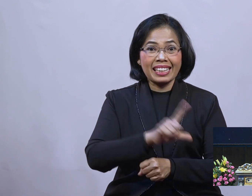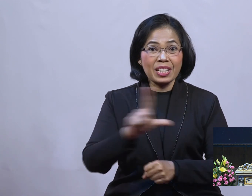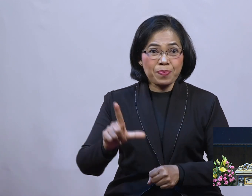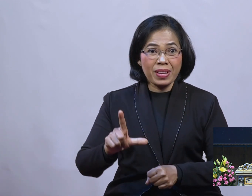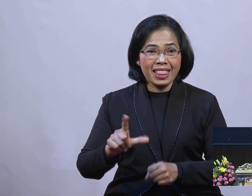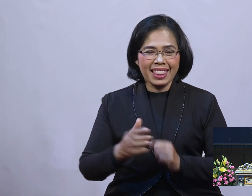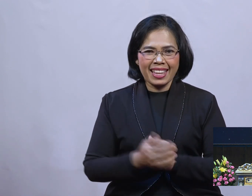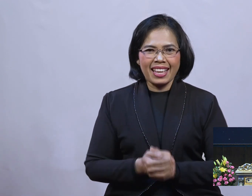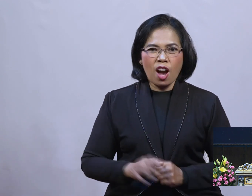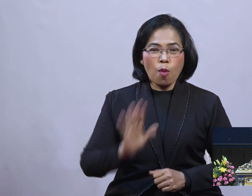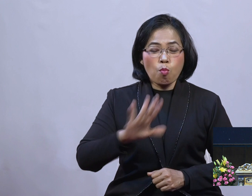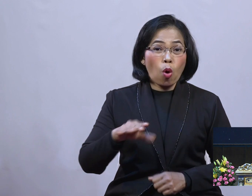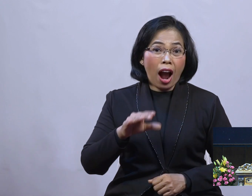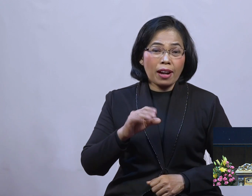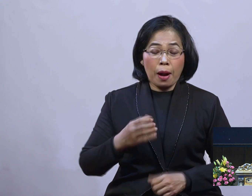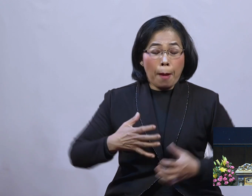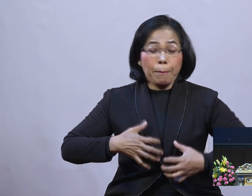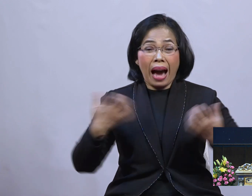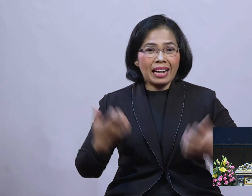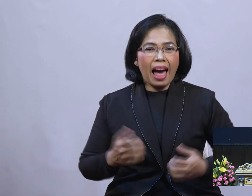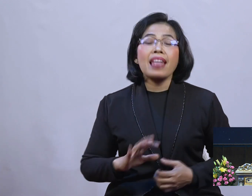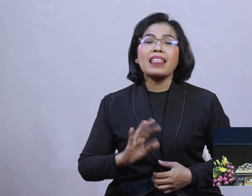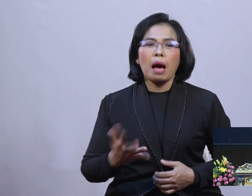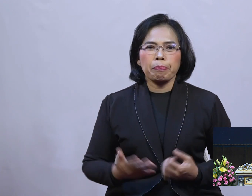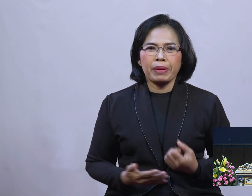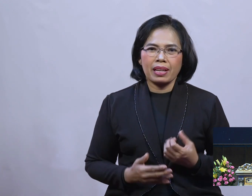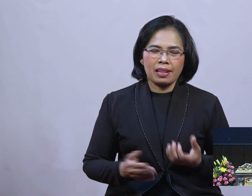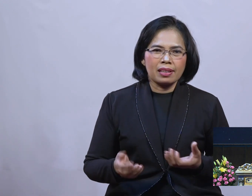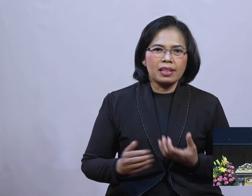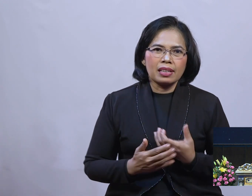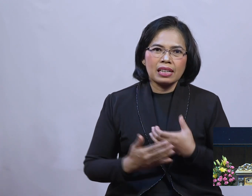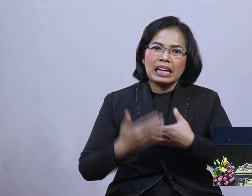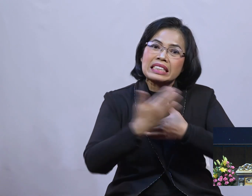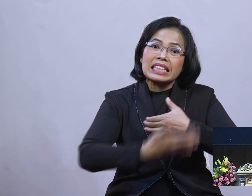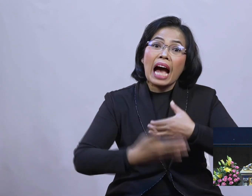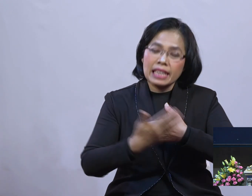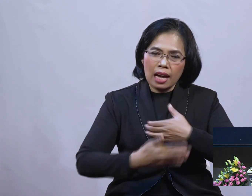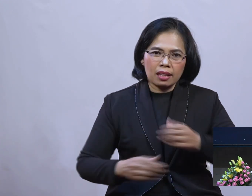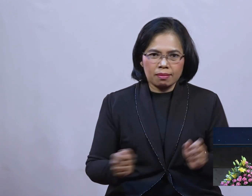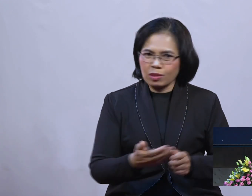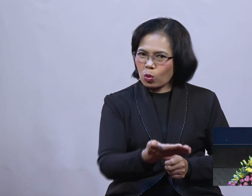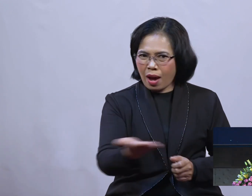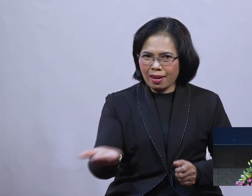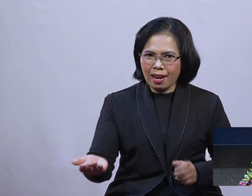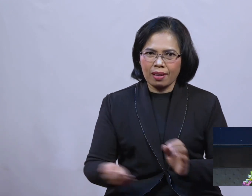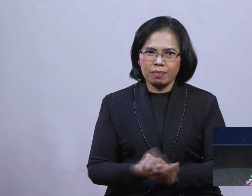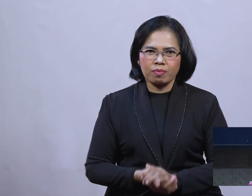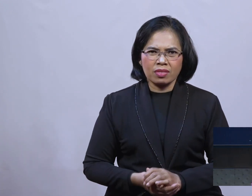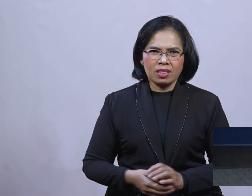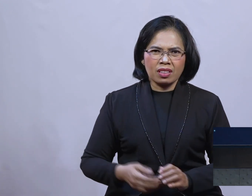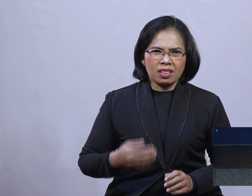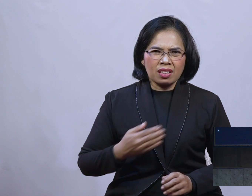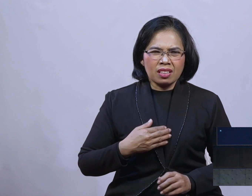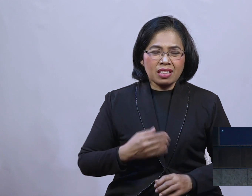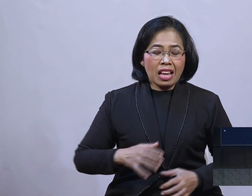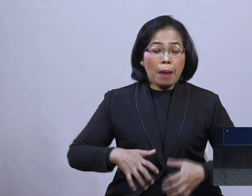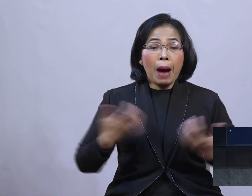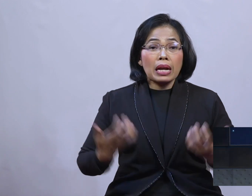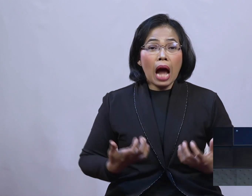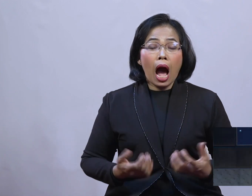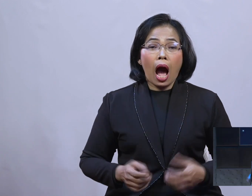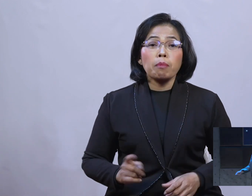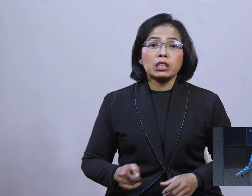saya bukan marah tapi saya sayang sama saudara saya enggak mau Indonesia rusak hanya karena pelacur-pelacur